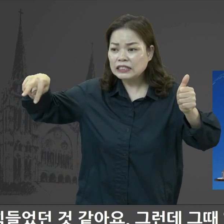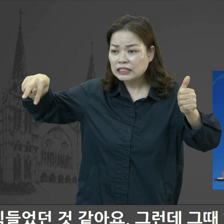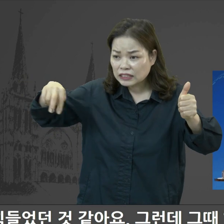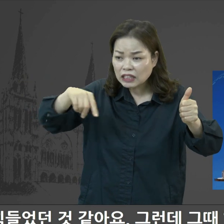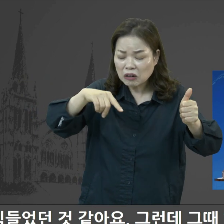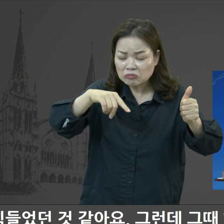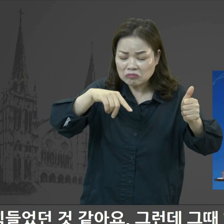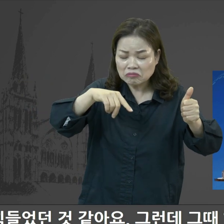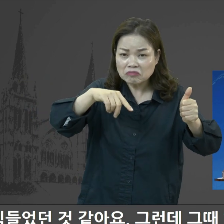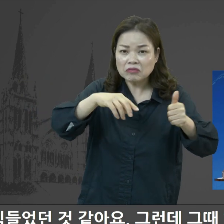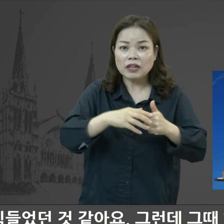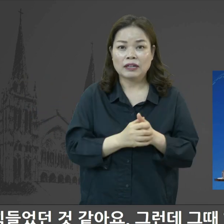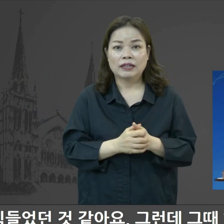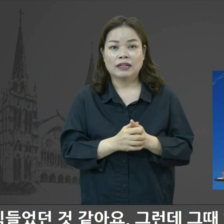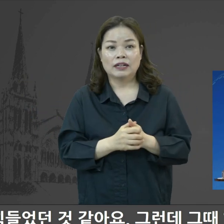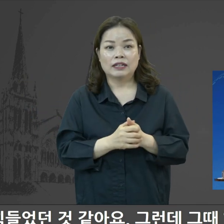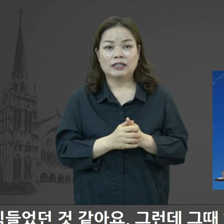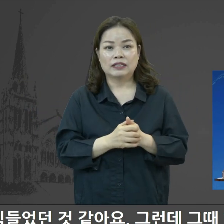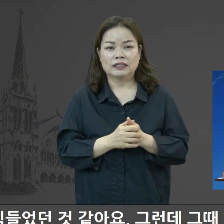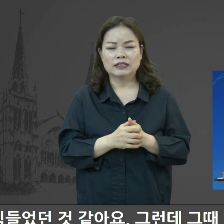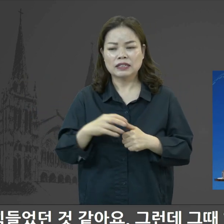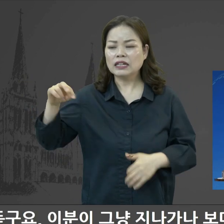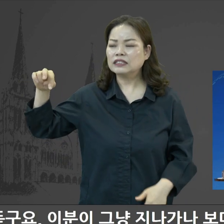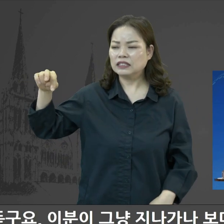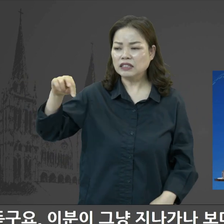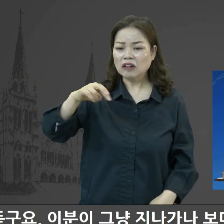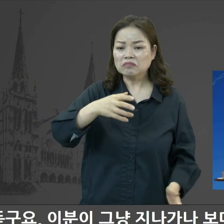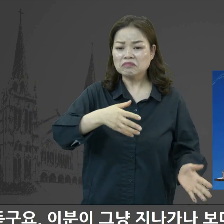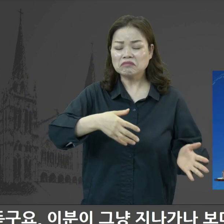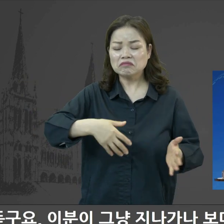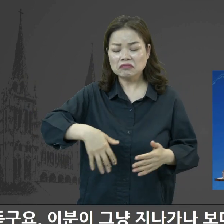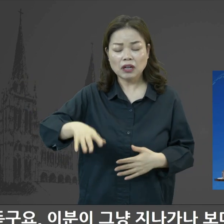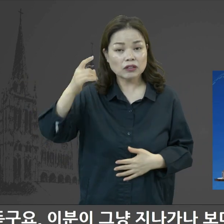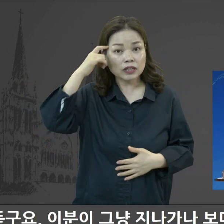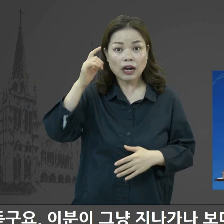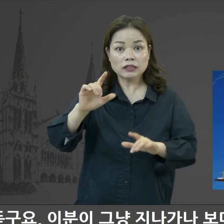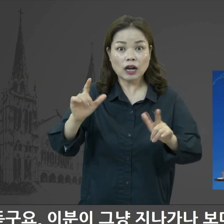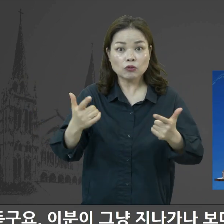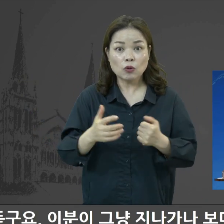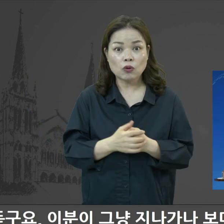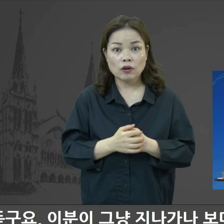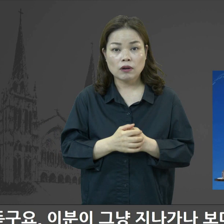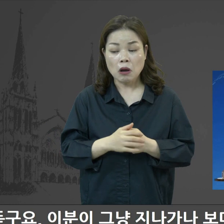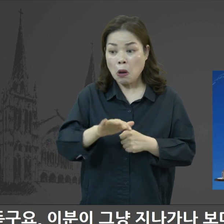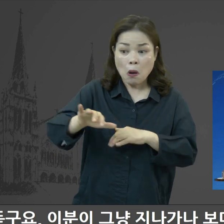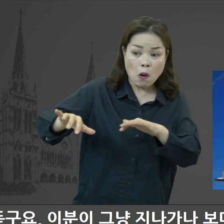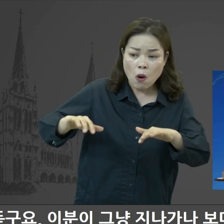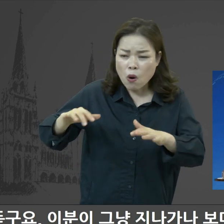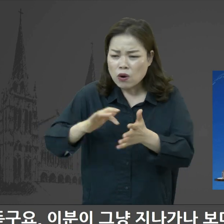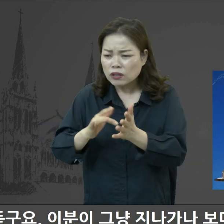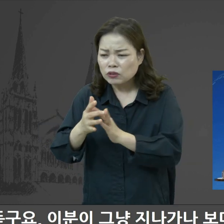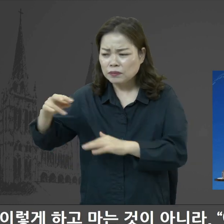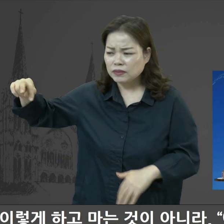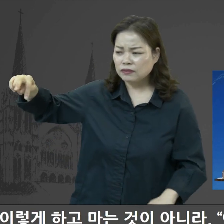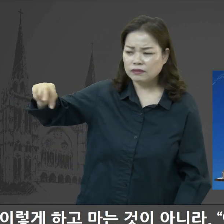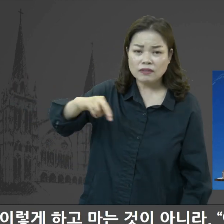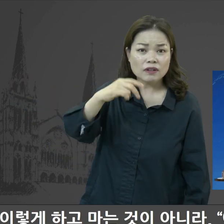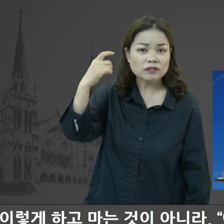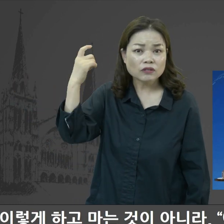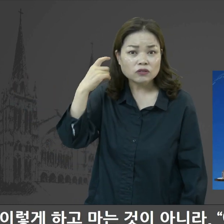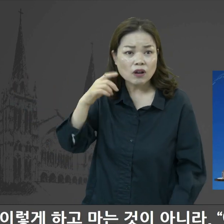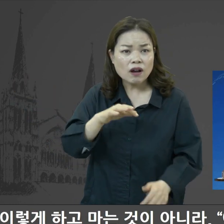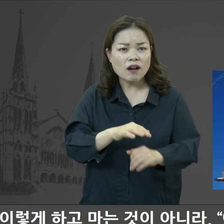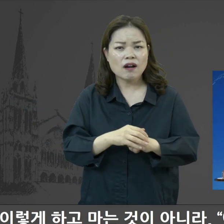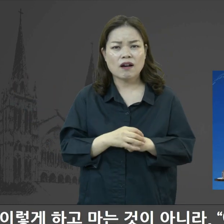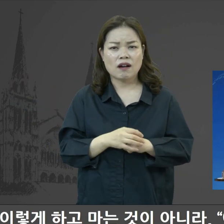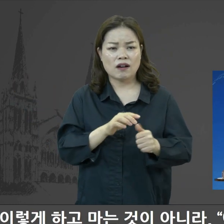보다 그러면서 그냥 지나가나 보지 이렇게 하고 마른 것이 아니라 예수님이 지나간다라는 소리에